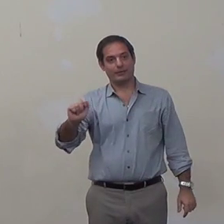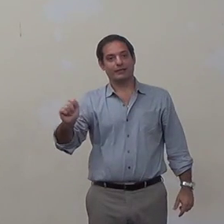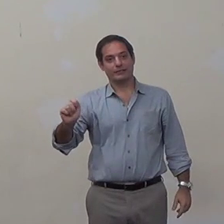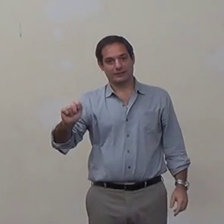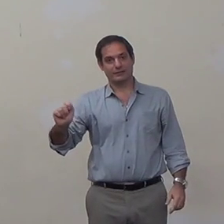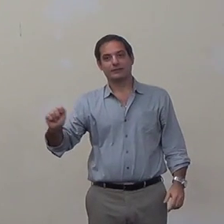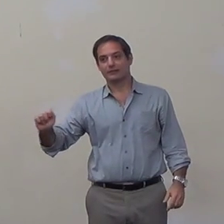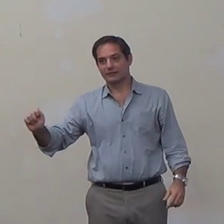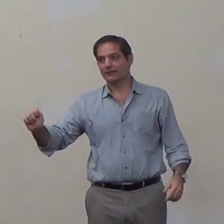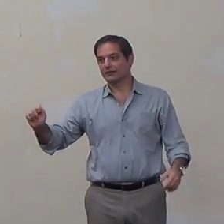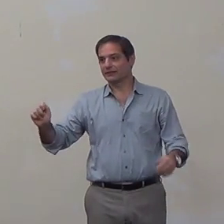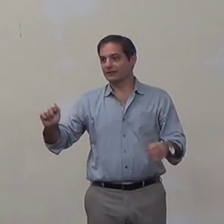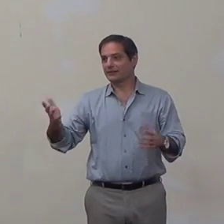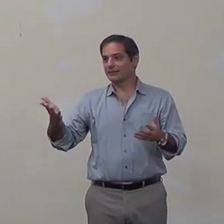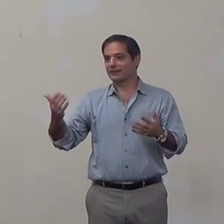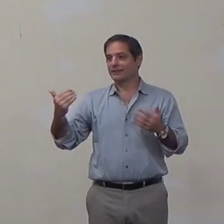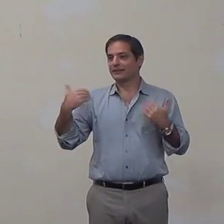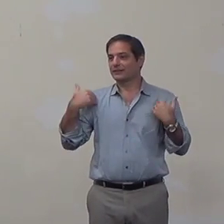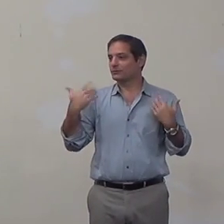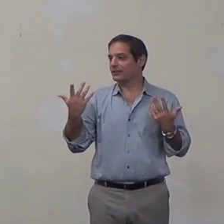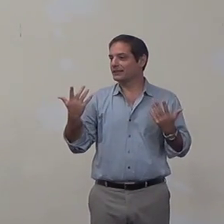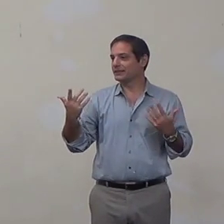¿Para escribir?